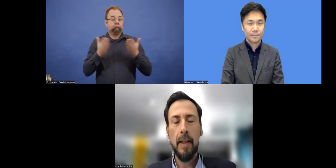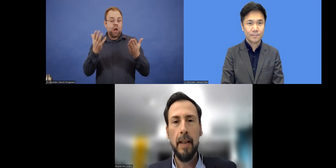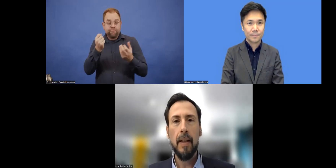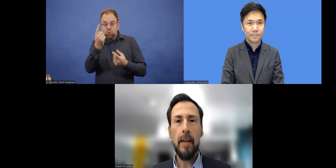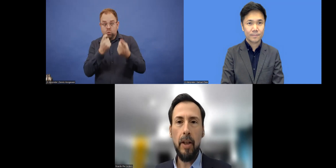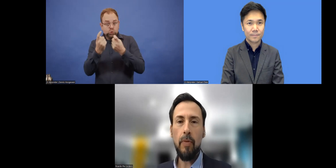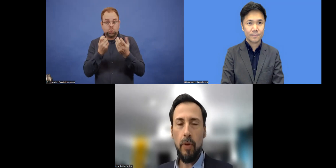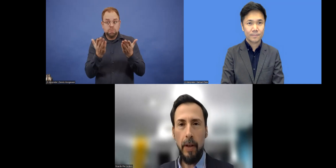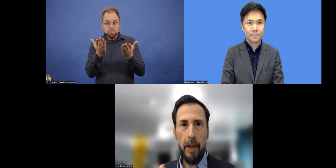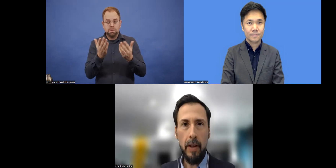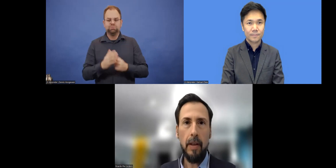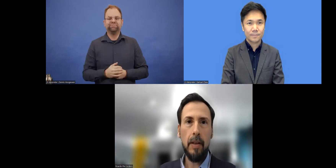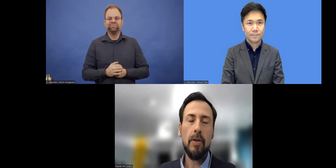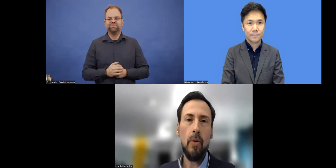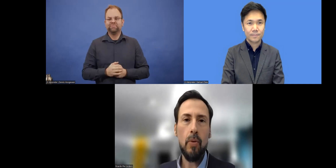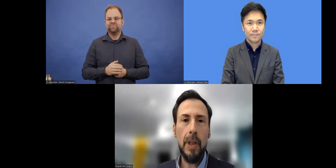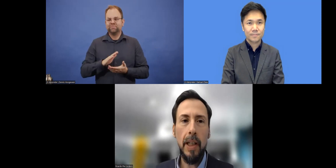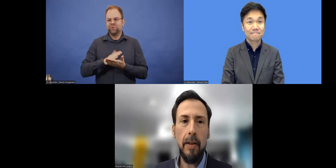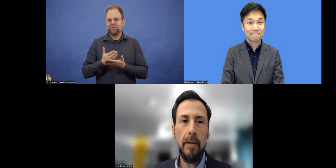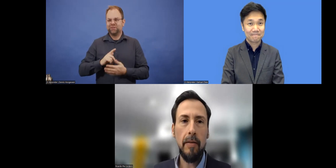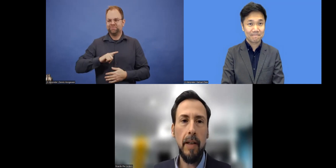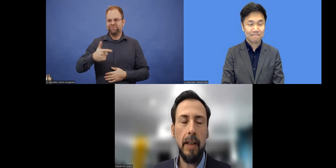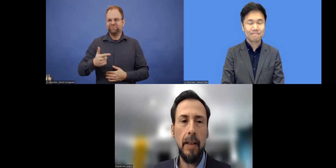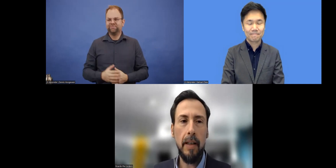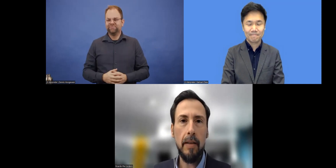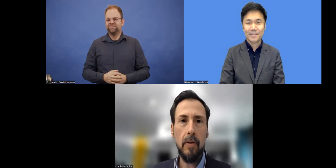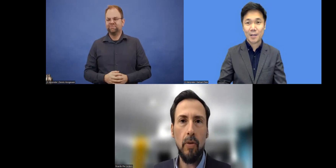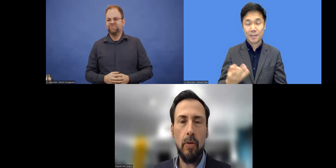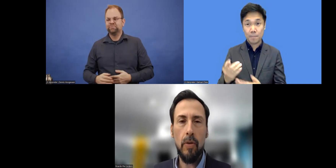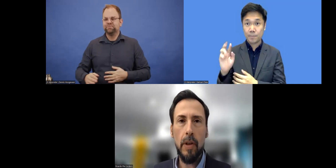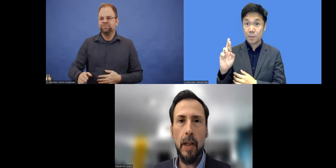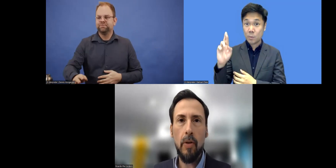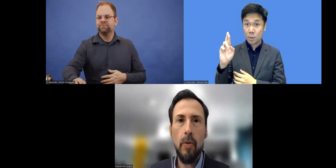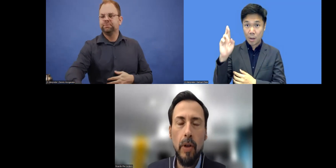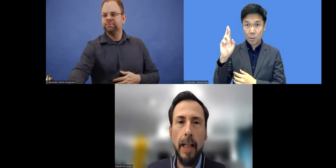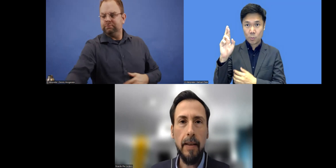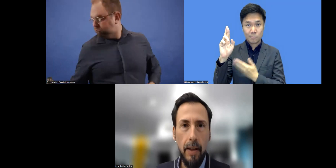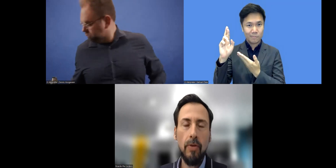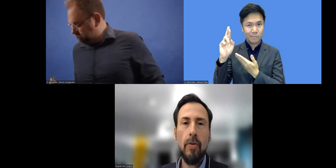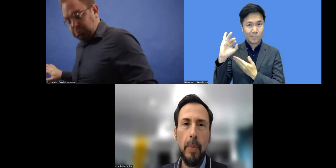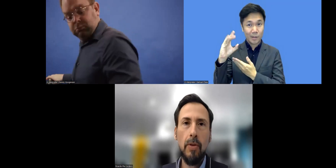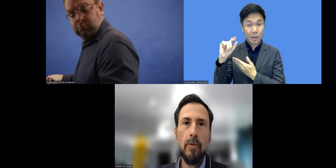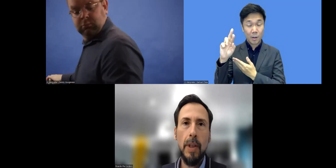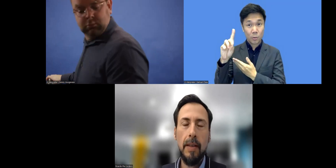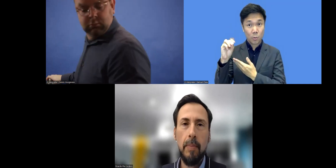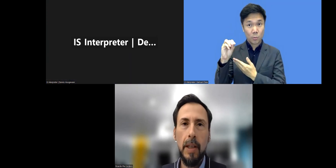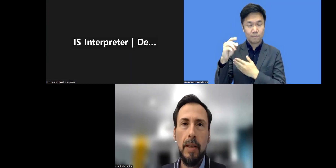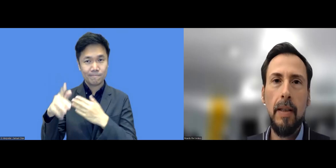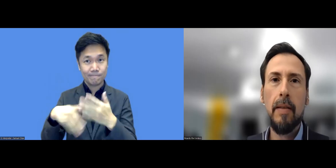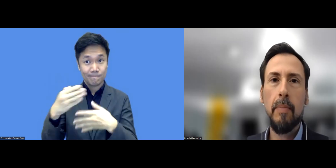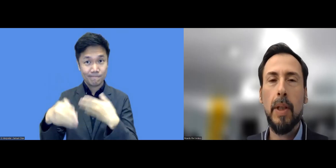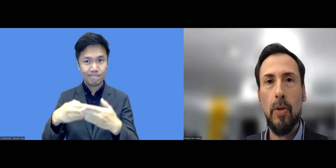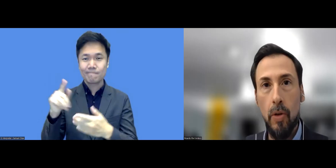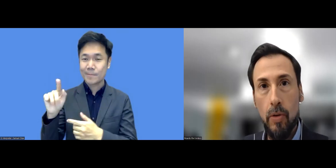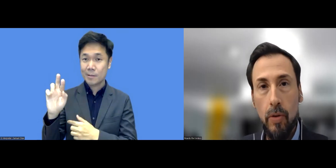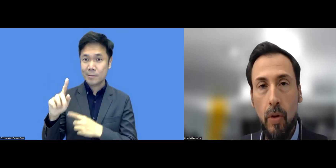again. Thank you for giving so clear ideas on how organizations of persons with